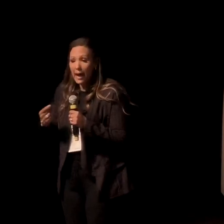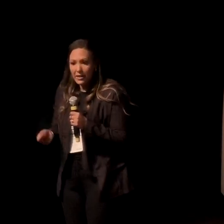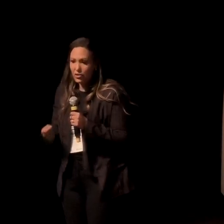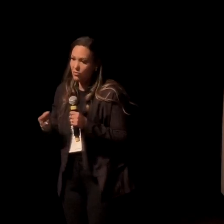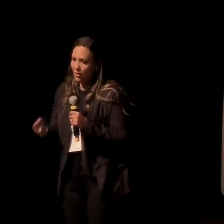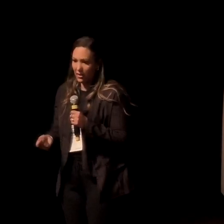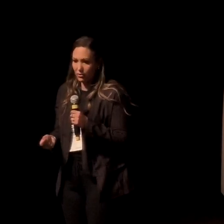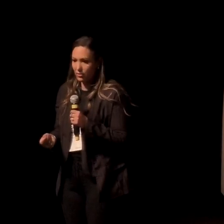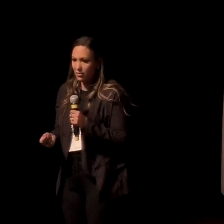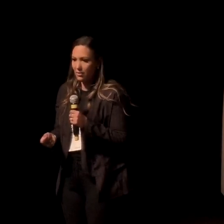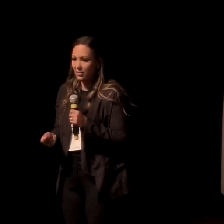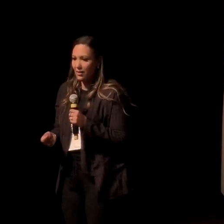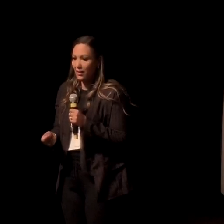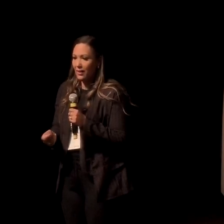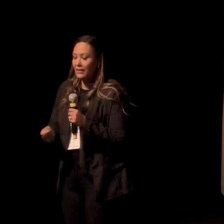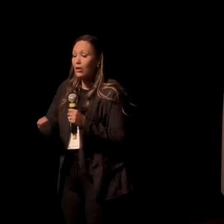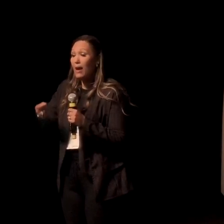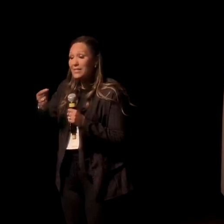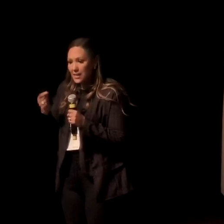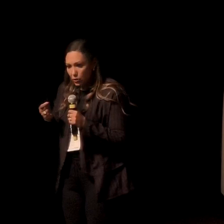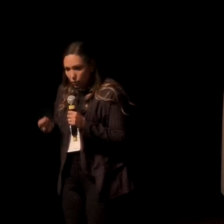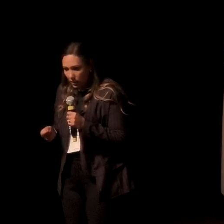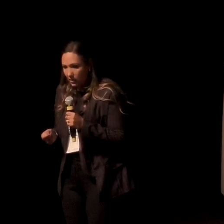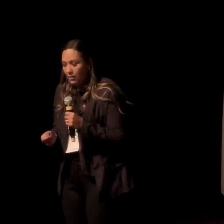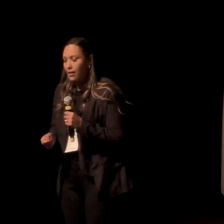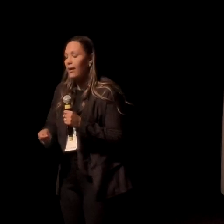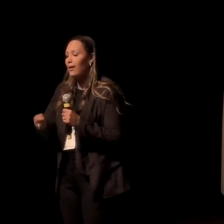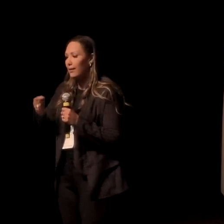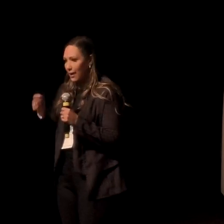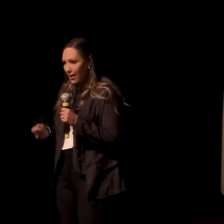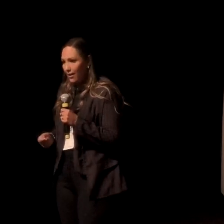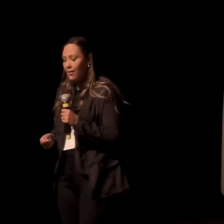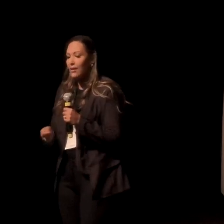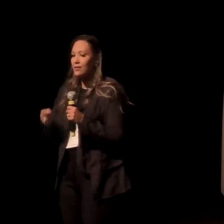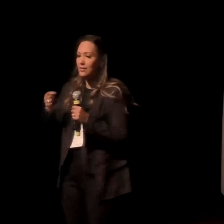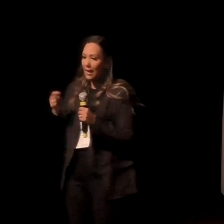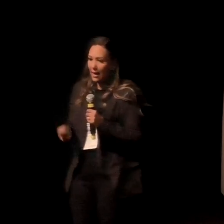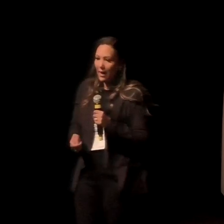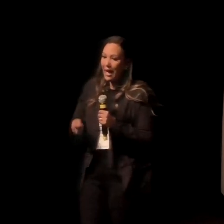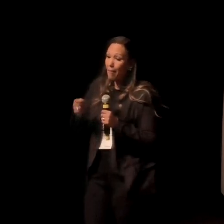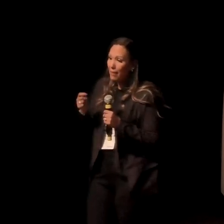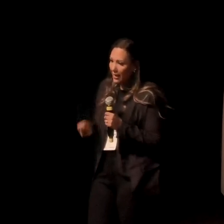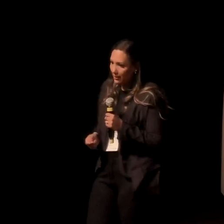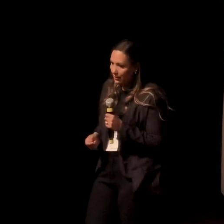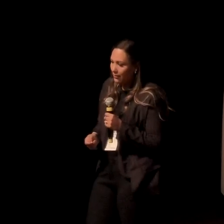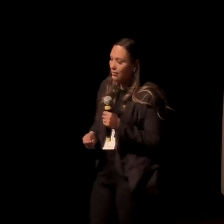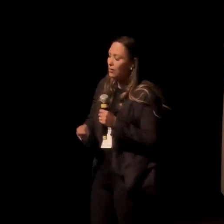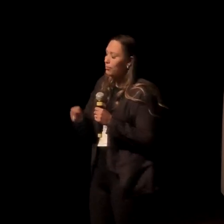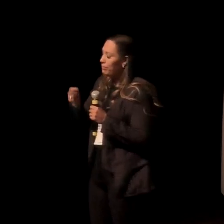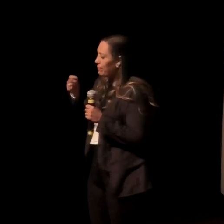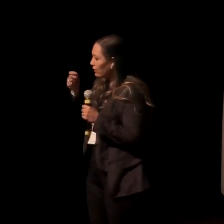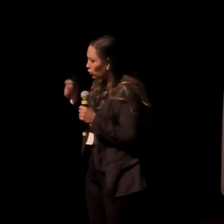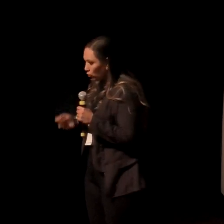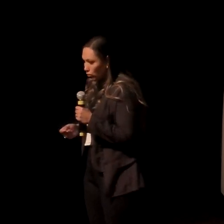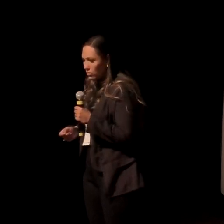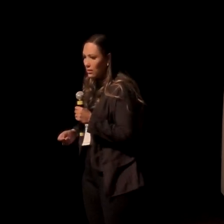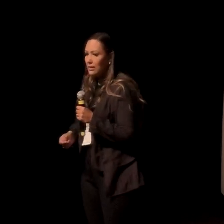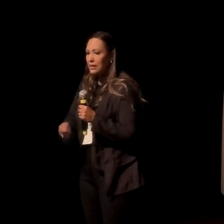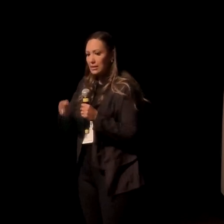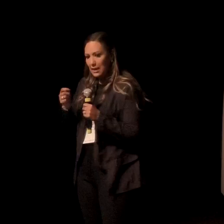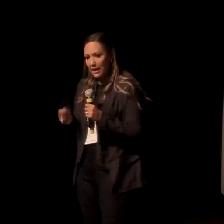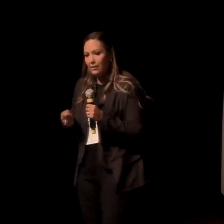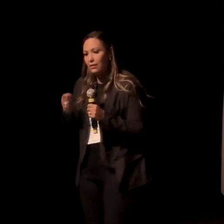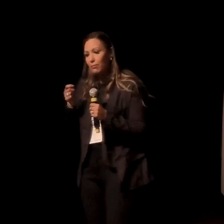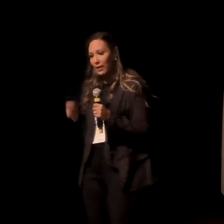mais diversos então a Seduc ela quer estar aberta para todos